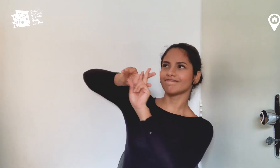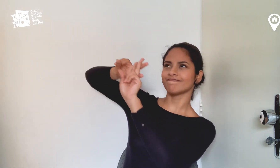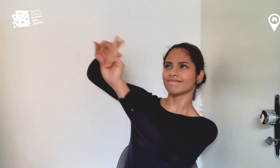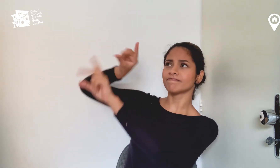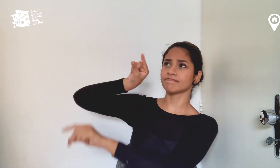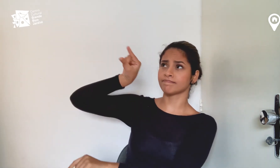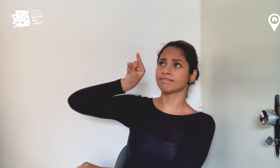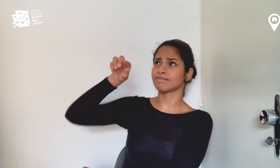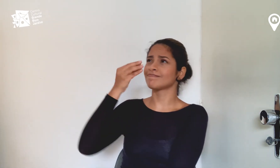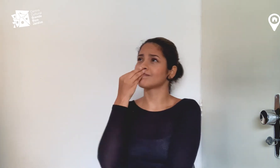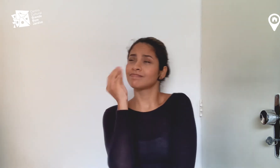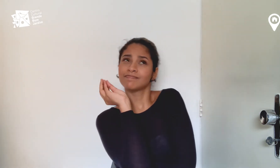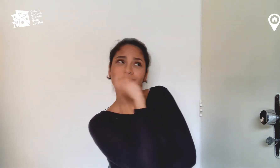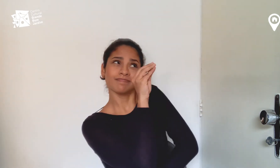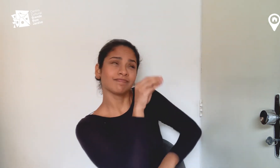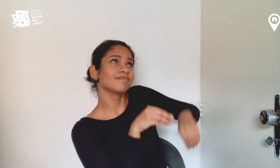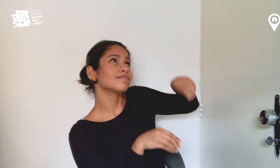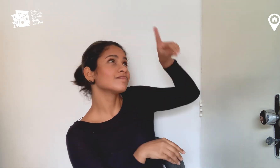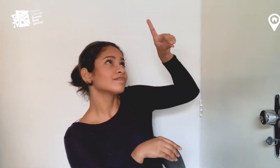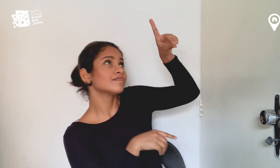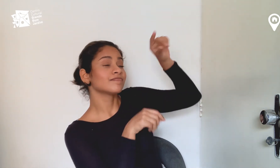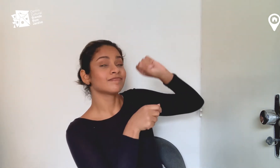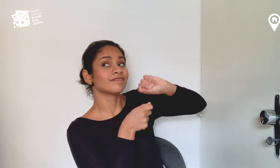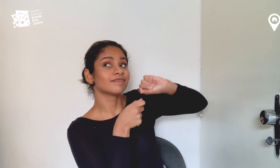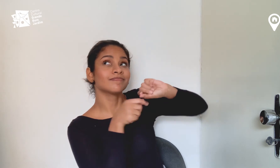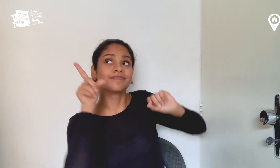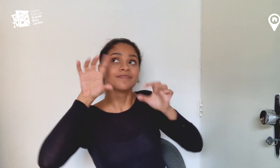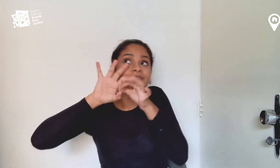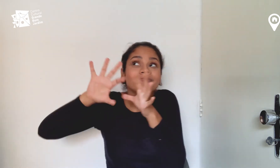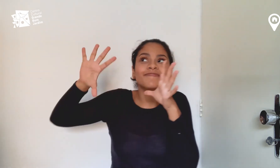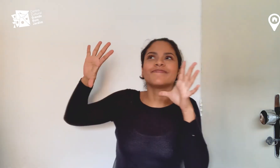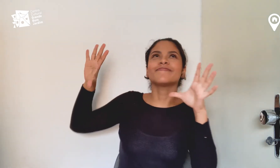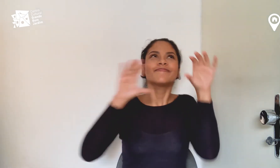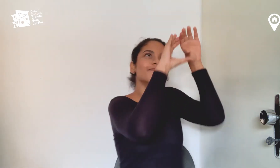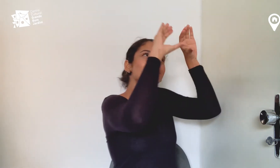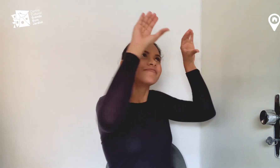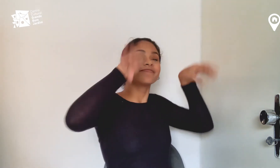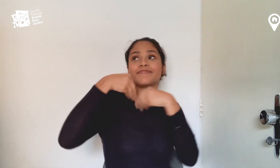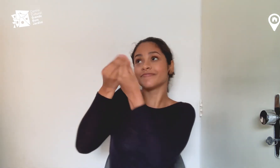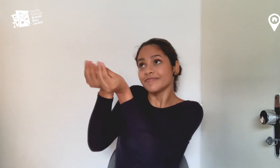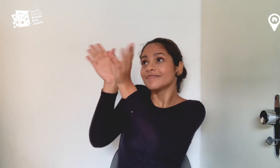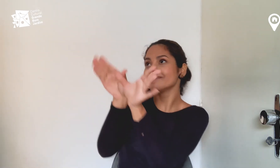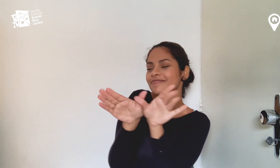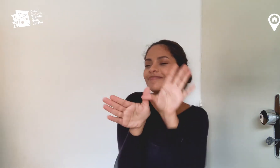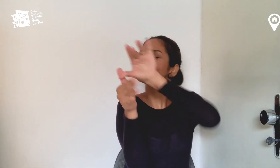teu cantar, ignora que Deus te criou e te deu céu pra